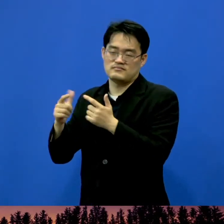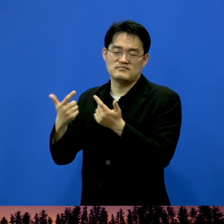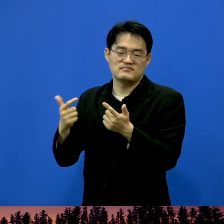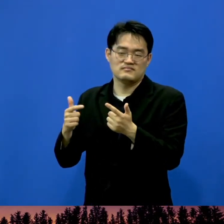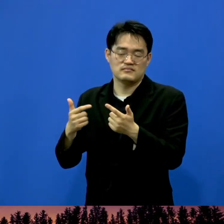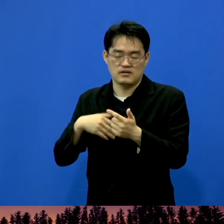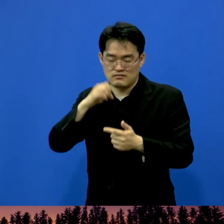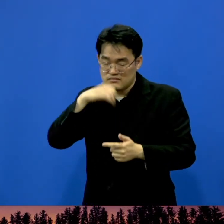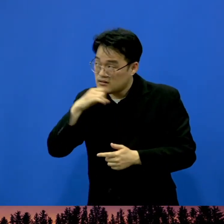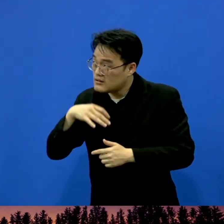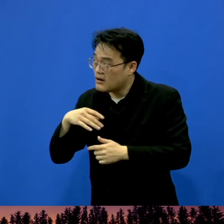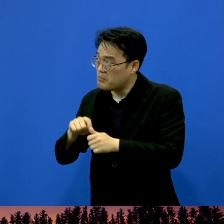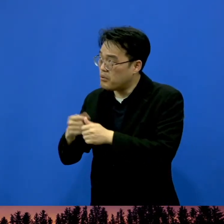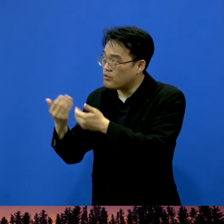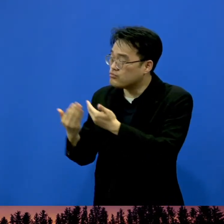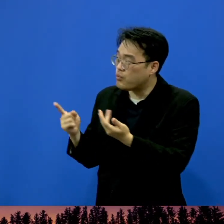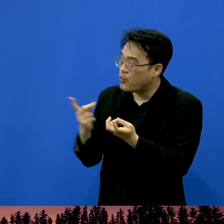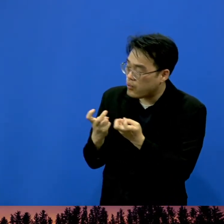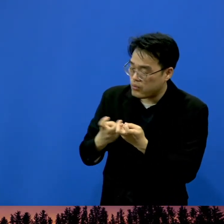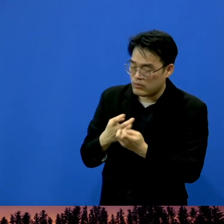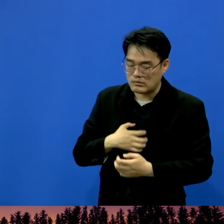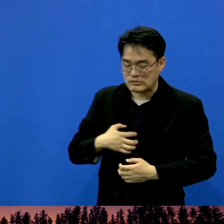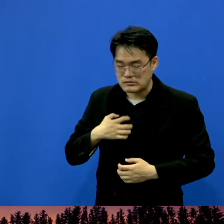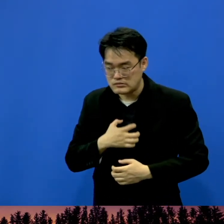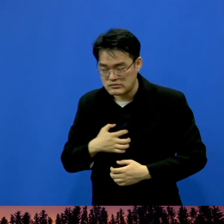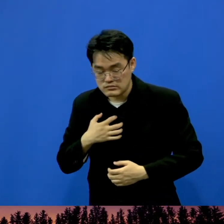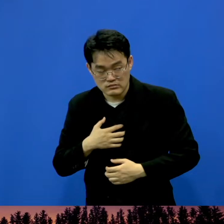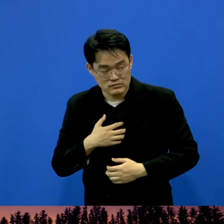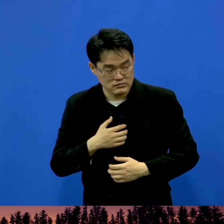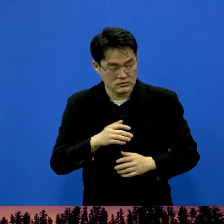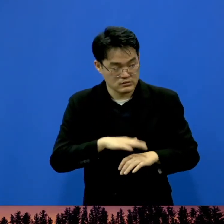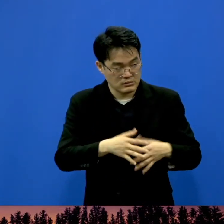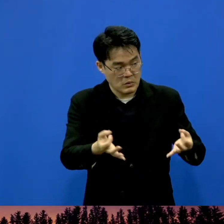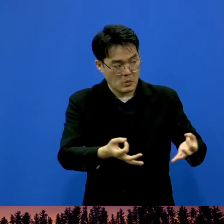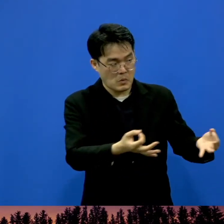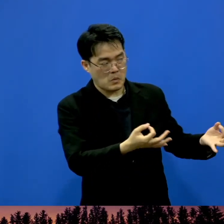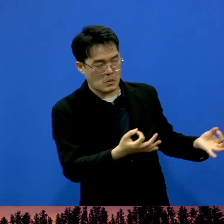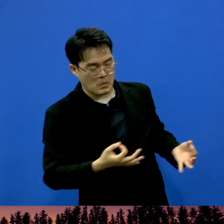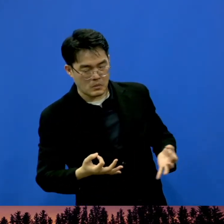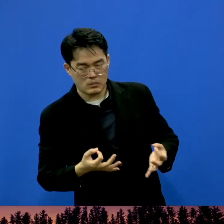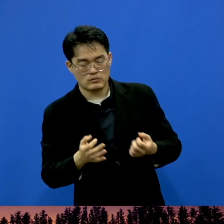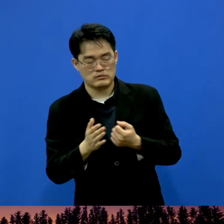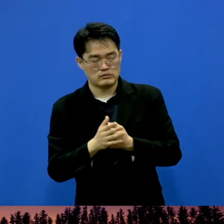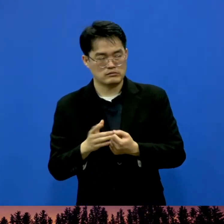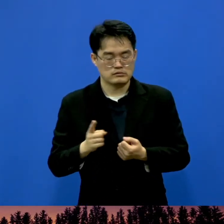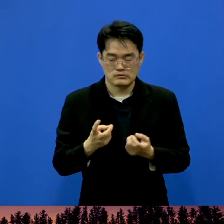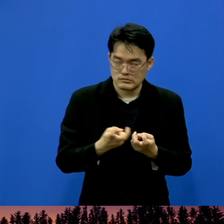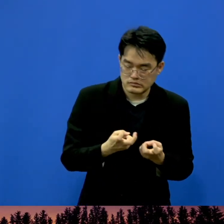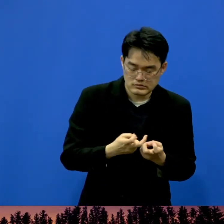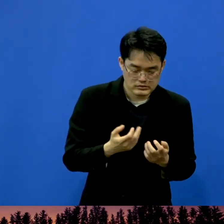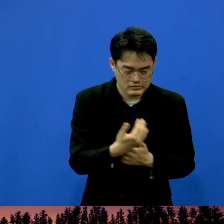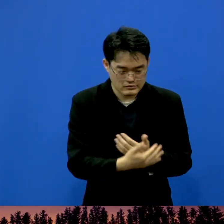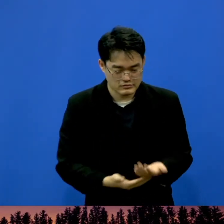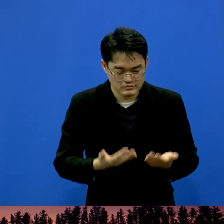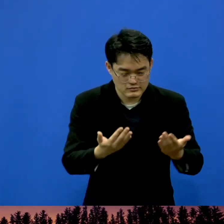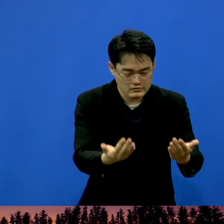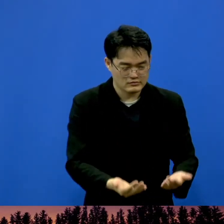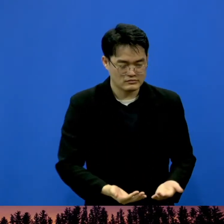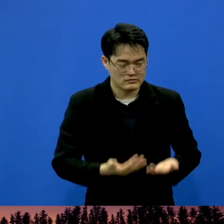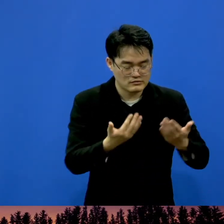그냥 어떤 이런 사회적 어떤 조직 안에서 자기가 또 뭐 봉사하는